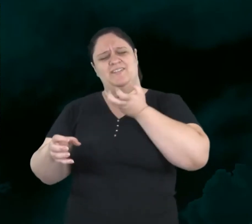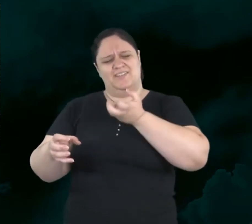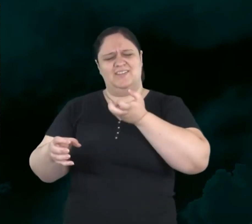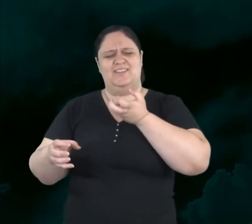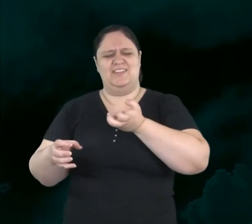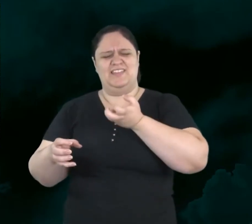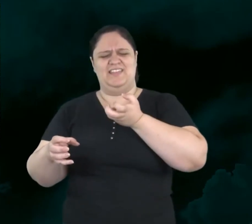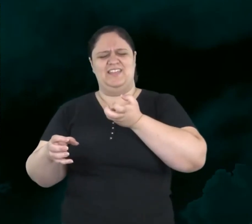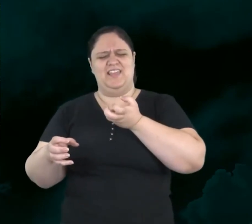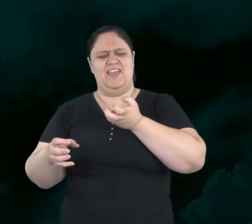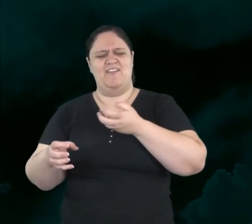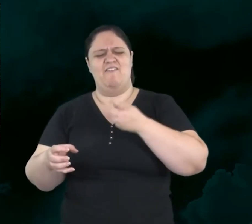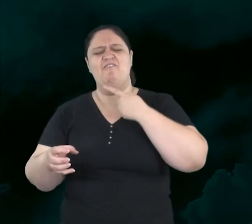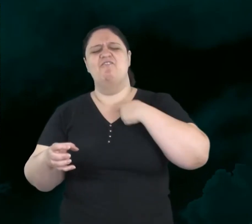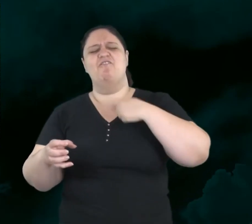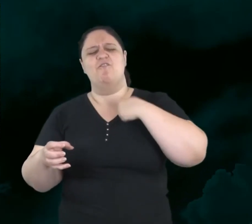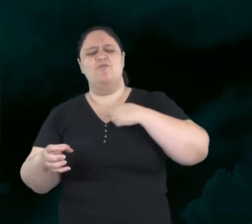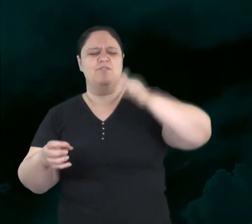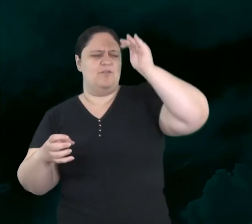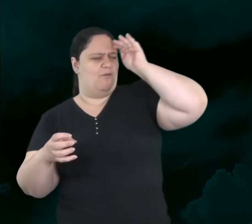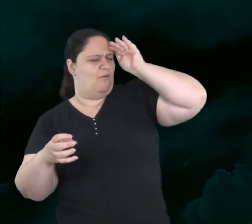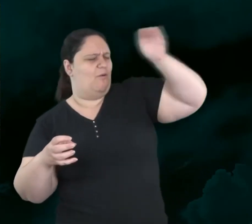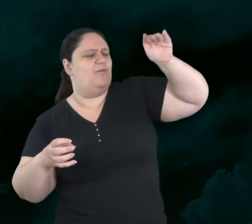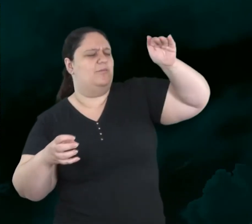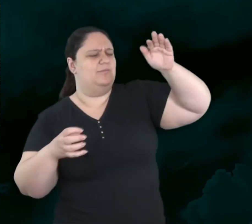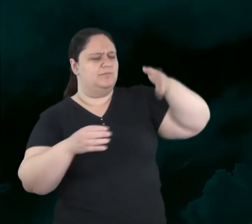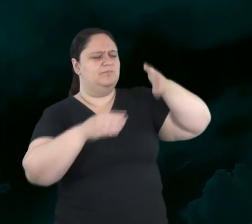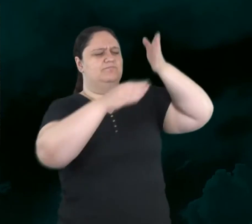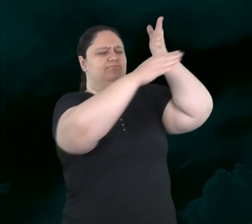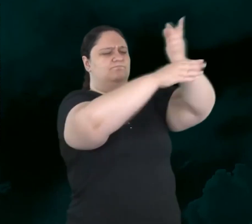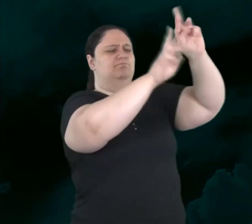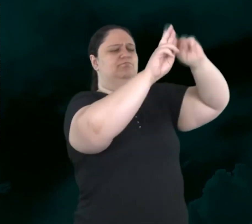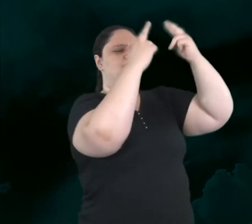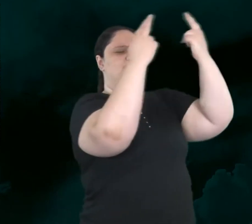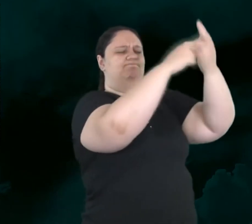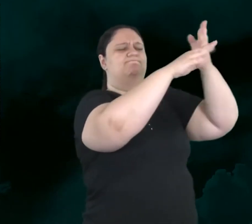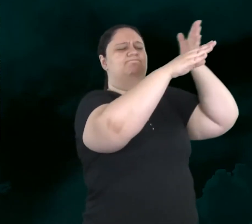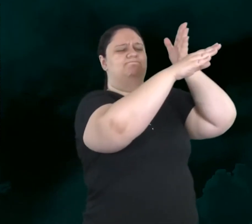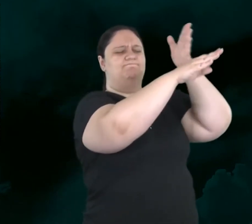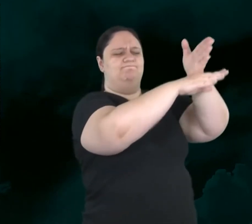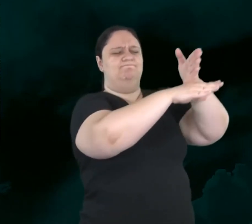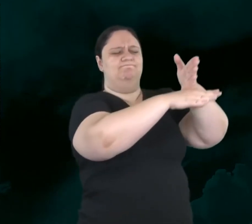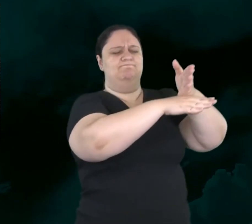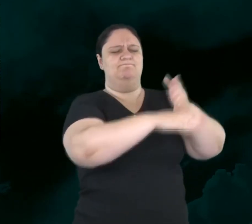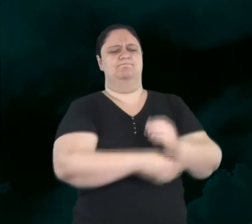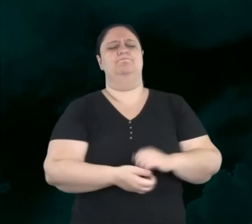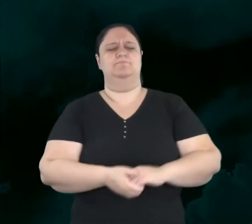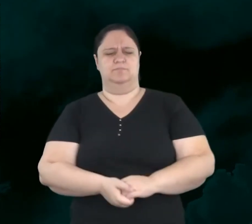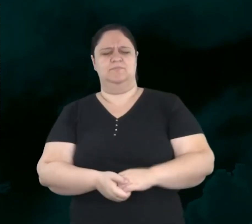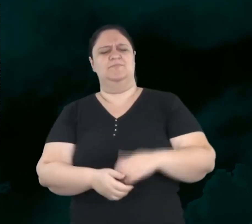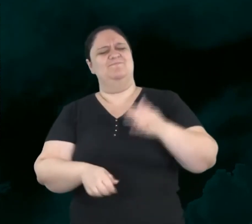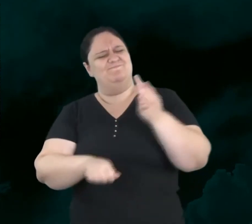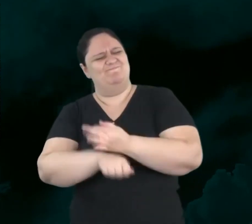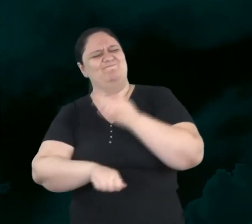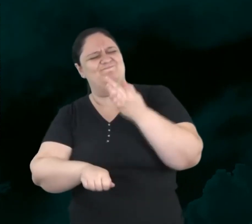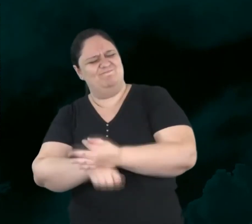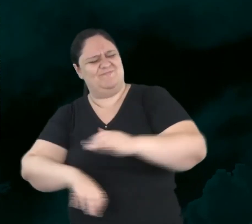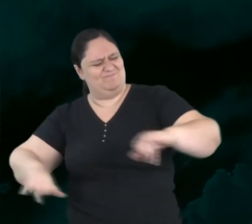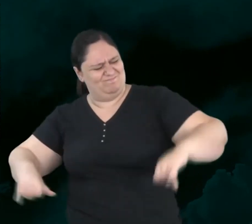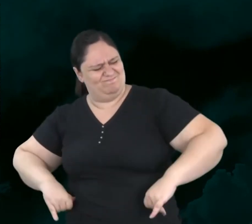esteja disposto a tomar esse caminho de restrição, de perseverança, de tribulação,